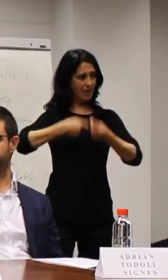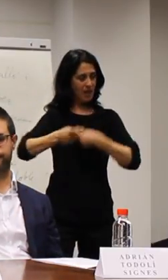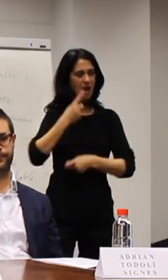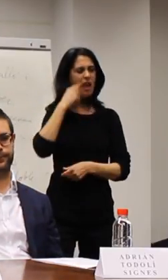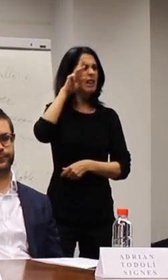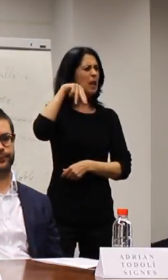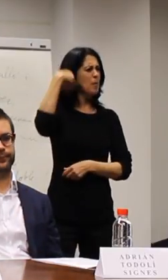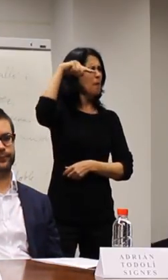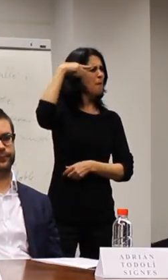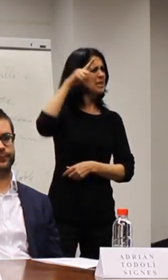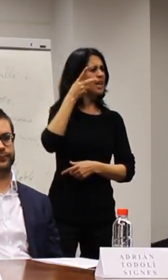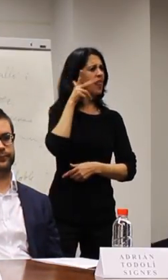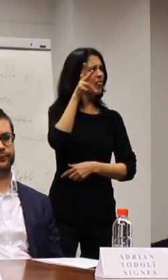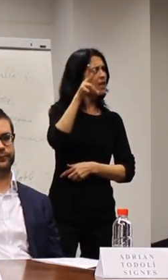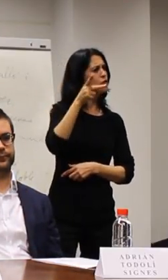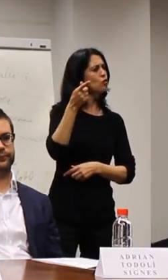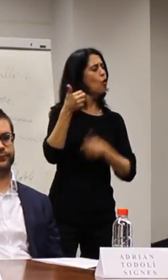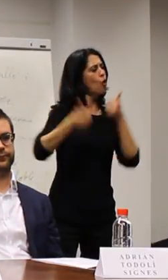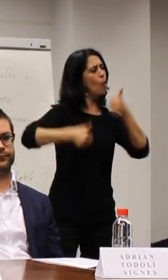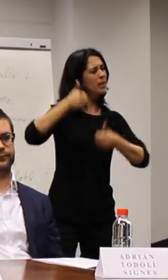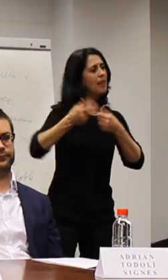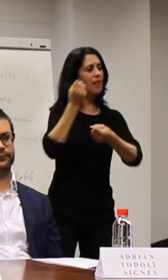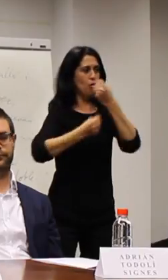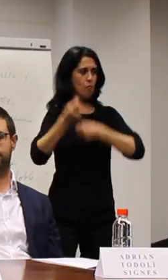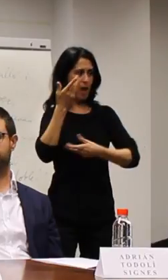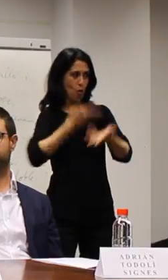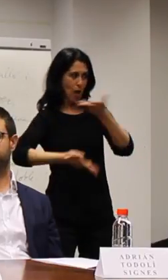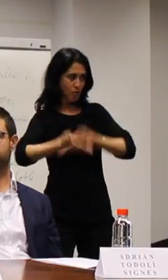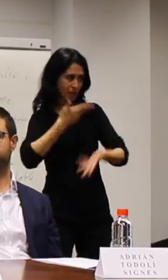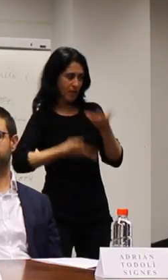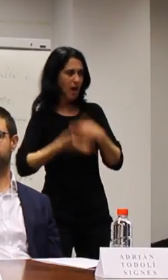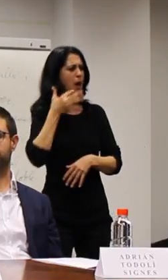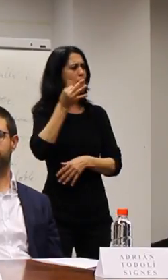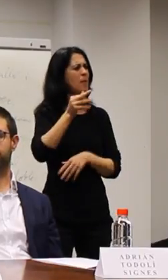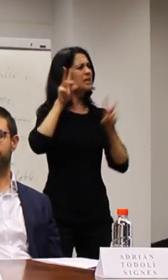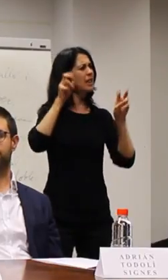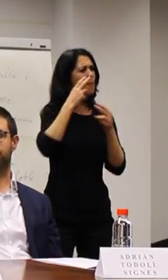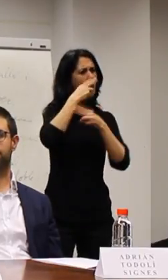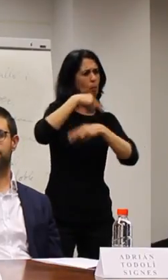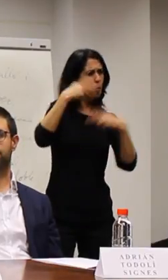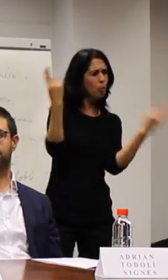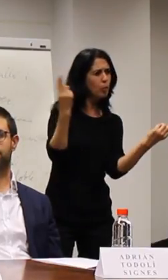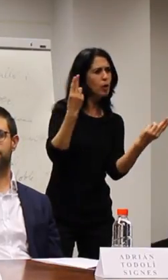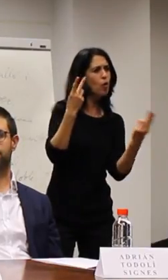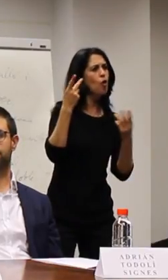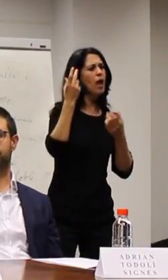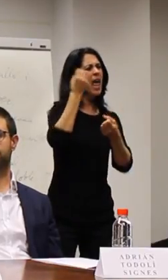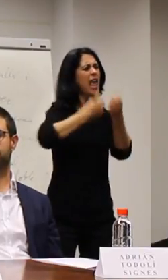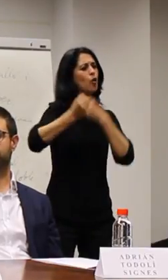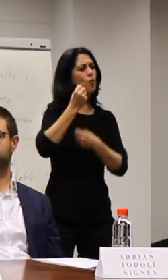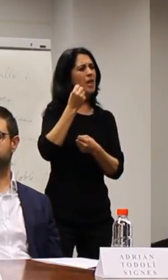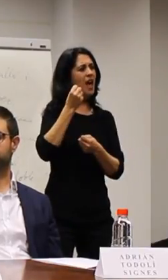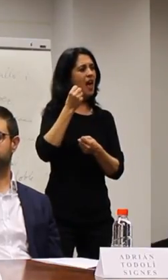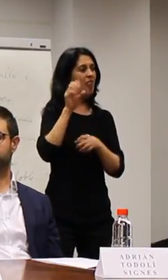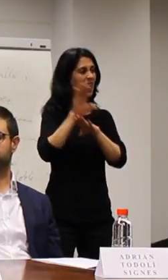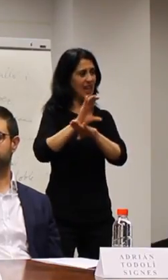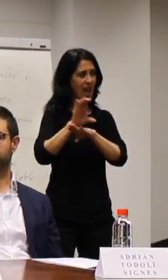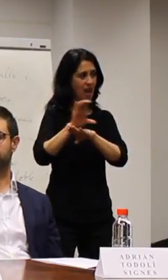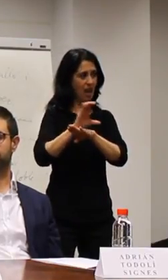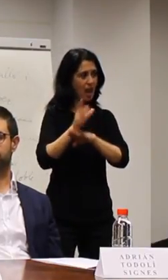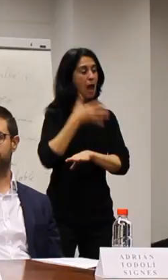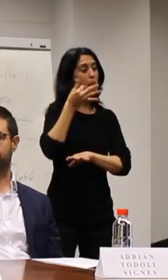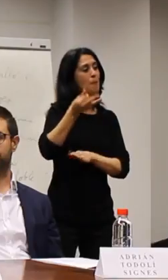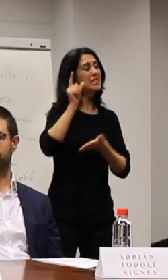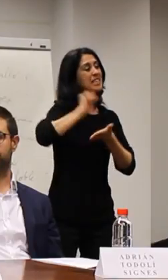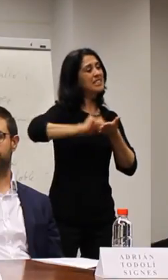economía colaborativa, que es manager de asuntos públicos y regulatorios en la Asociación Española de la Economía Digital y es secretaria general de